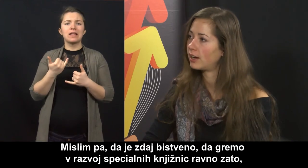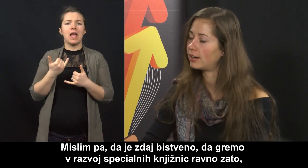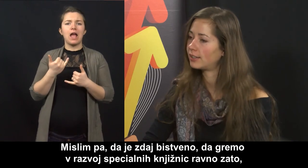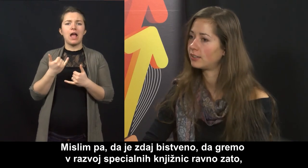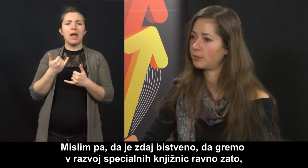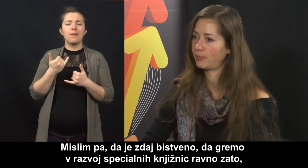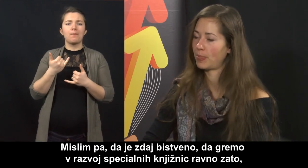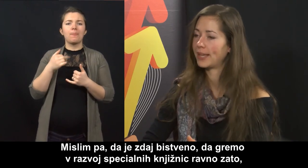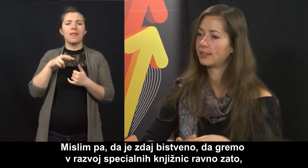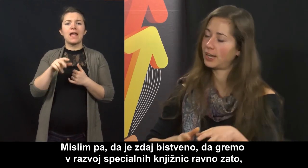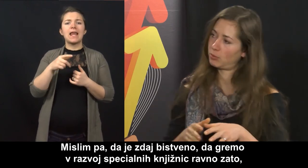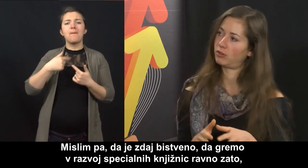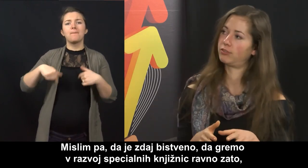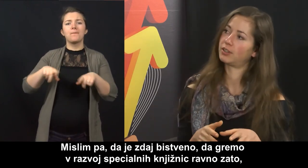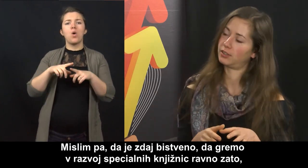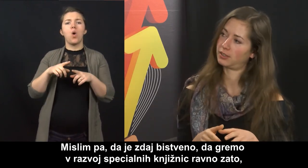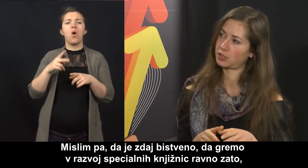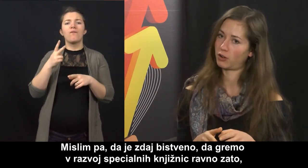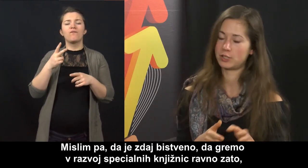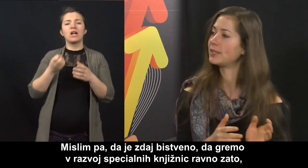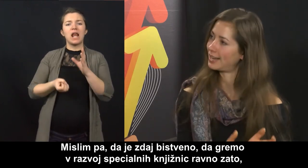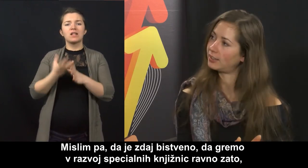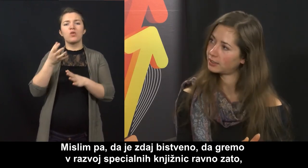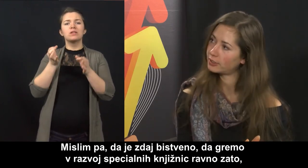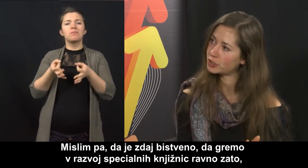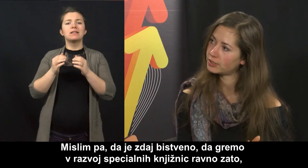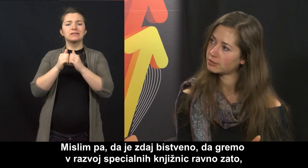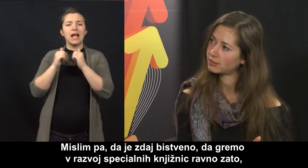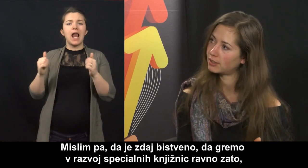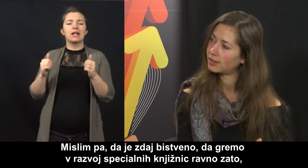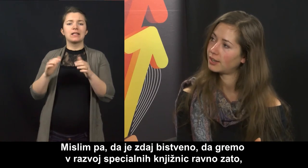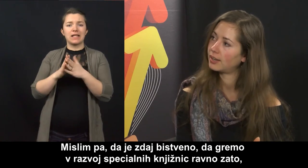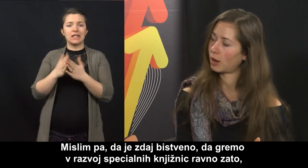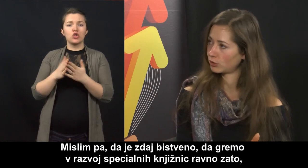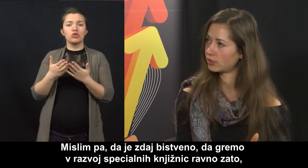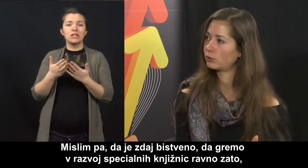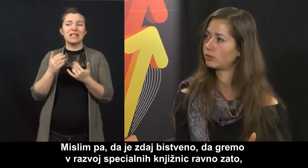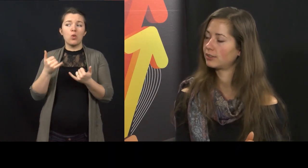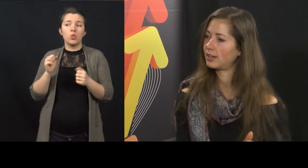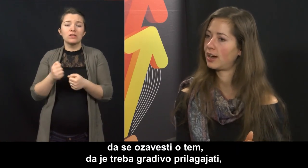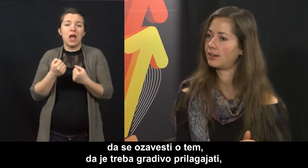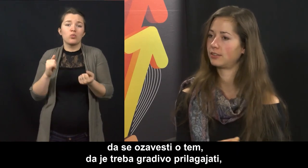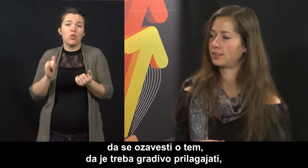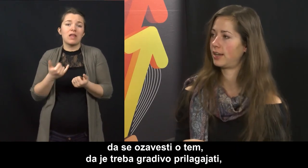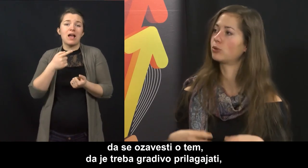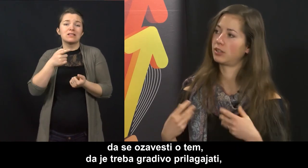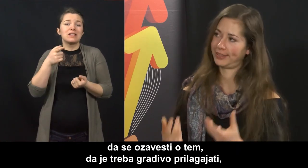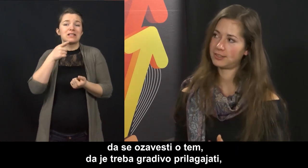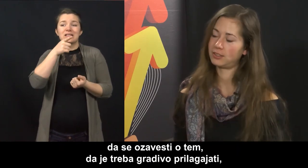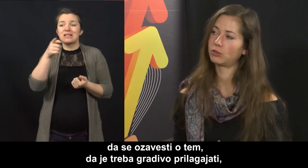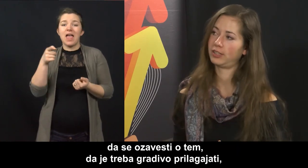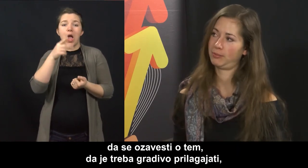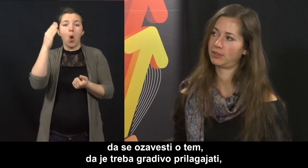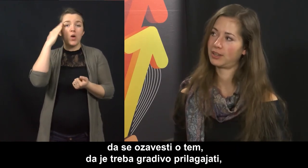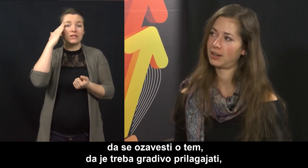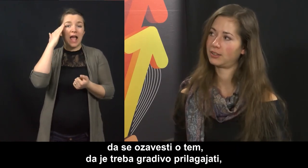da gremo v razvoj specialnih knjižnic, ravno zato, da se